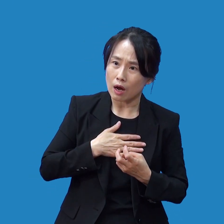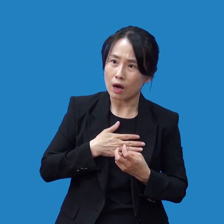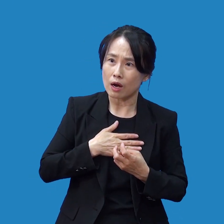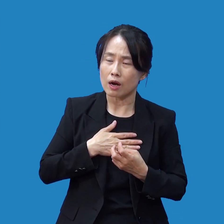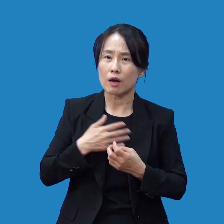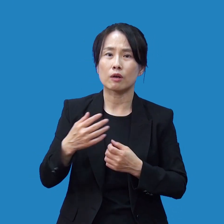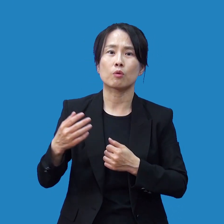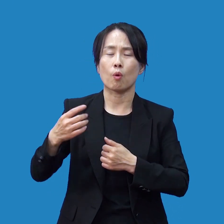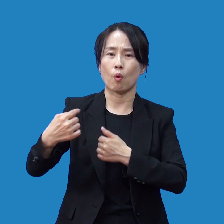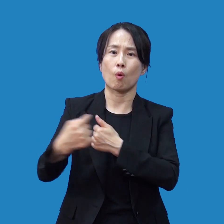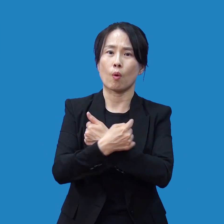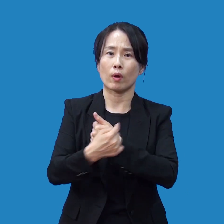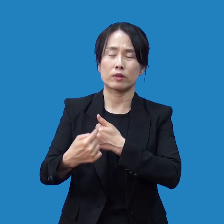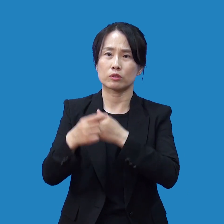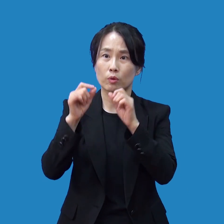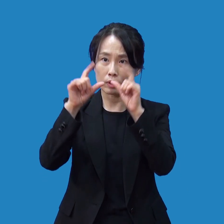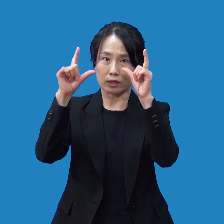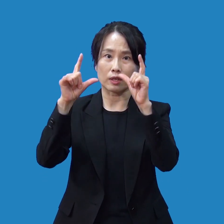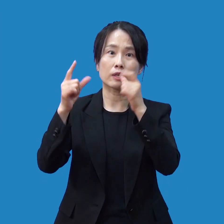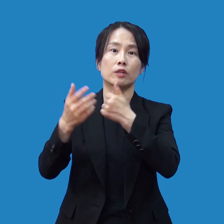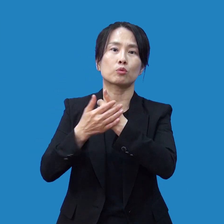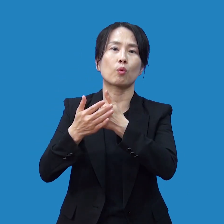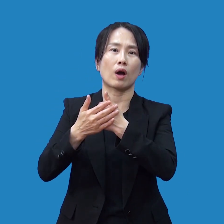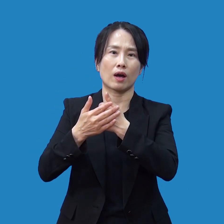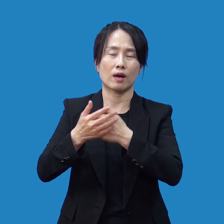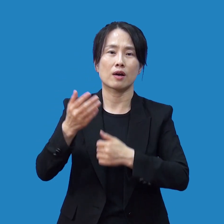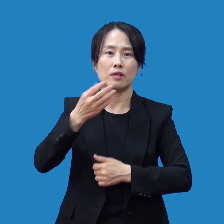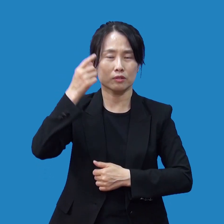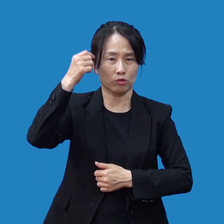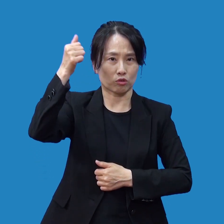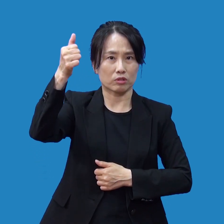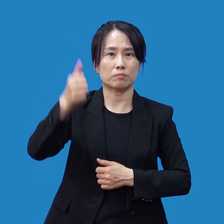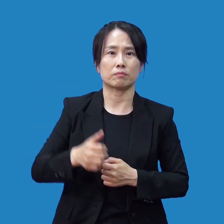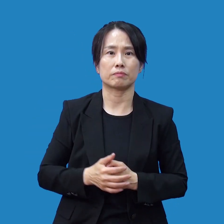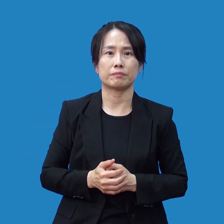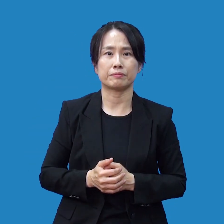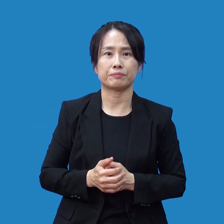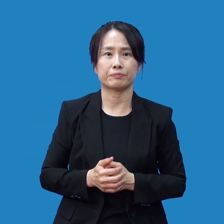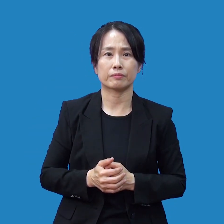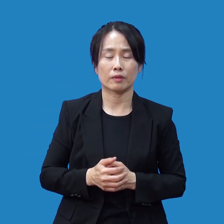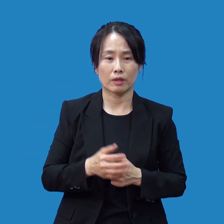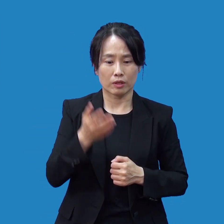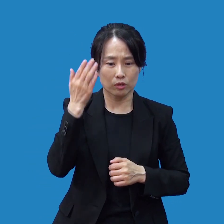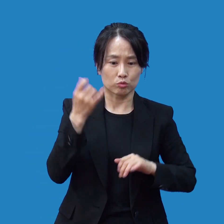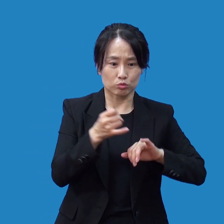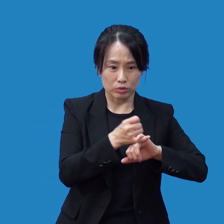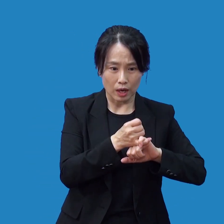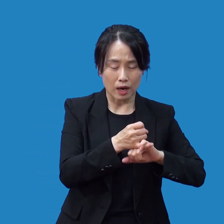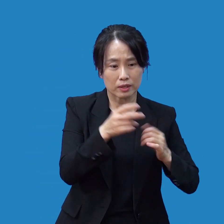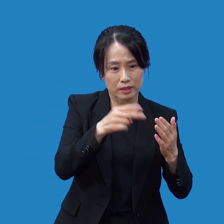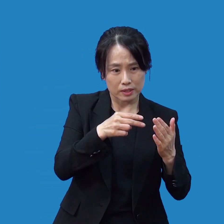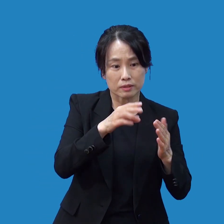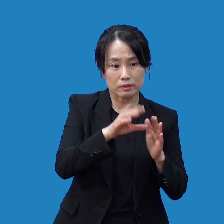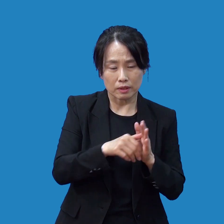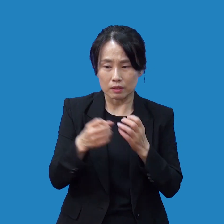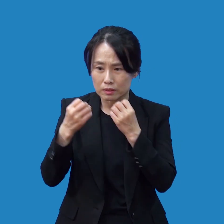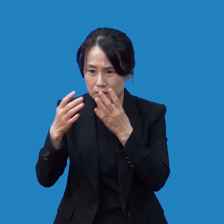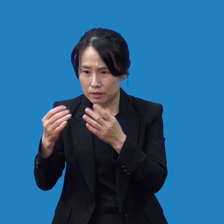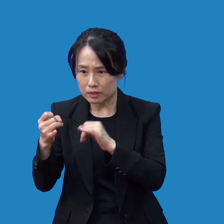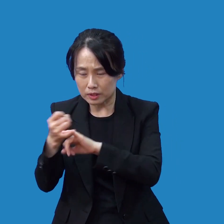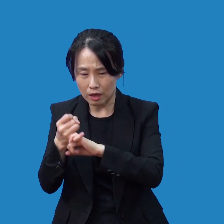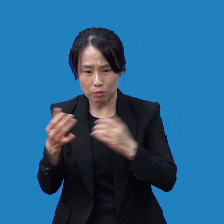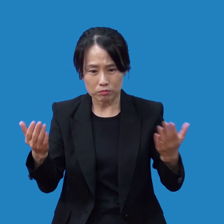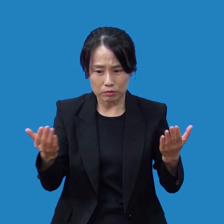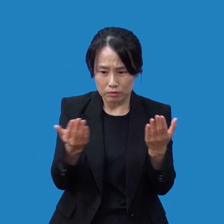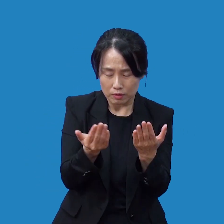살도록 인도하여 주십니다. 특히 구약을 읽을 때는 신약의 조명 속에서 읽어야 하고